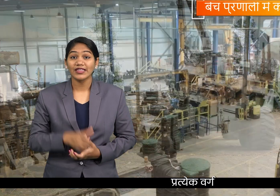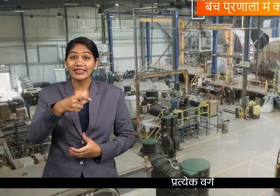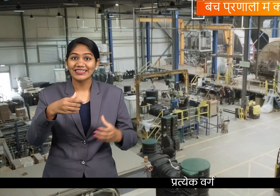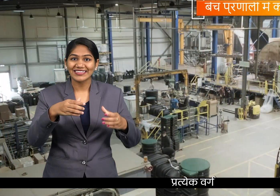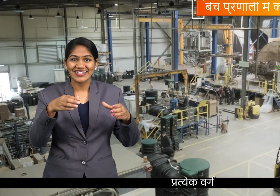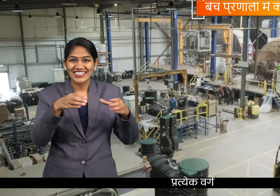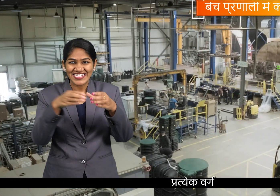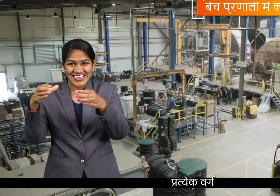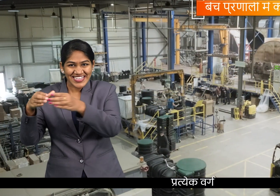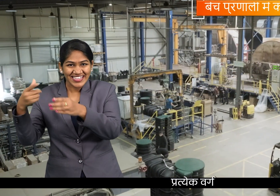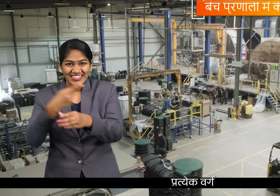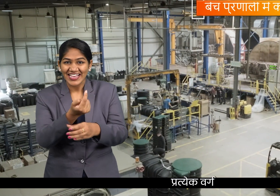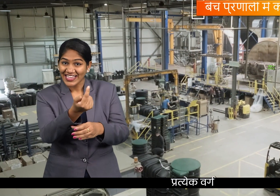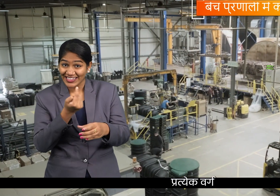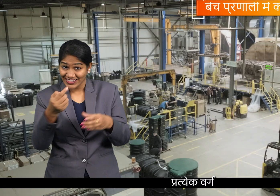प्रत्येक वर्ग